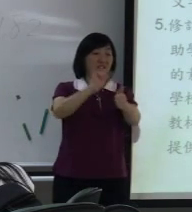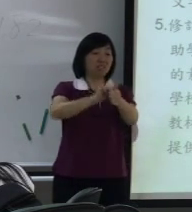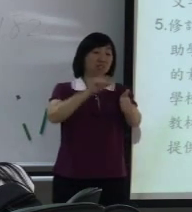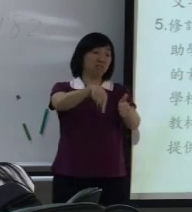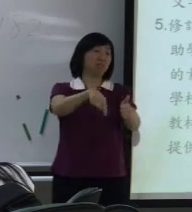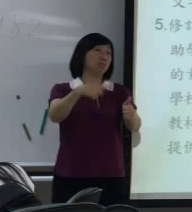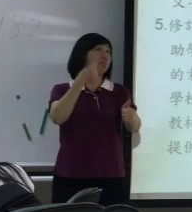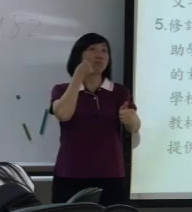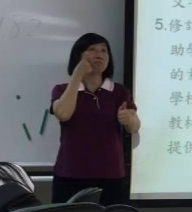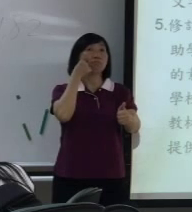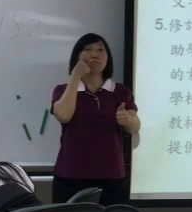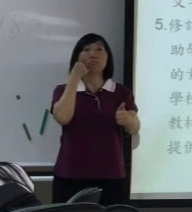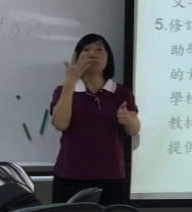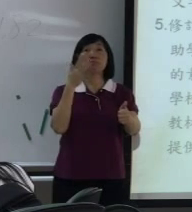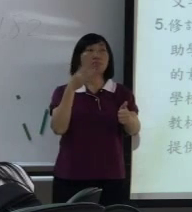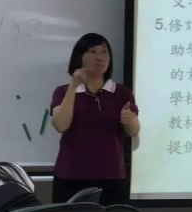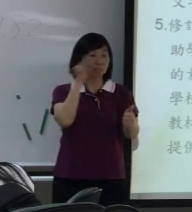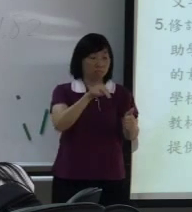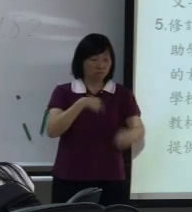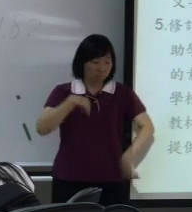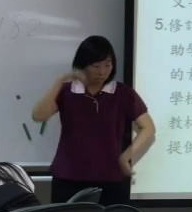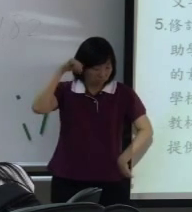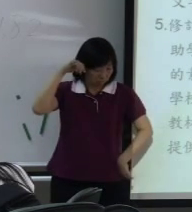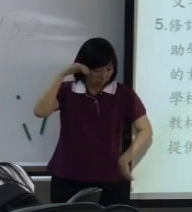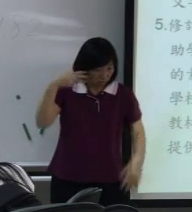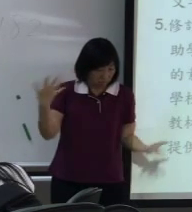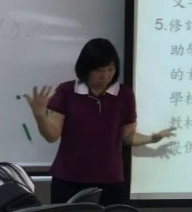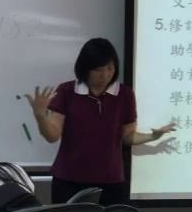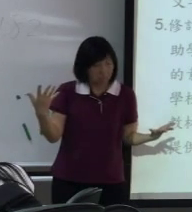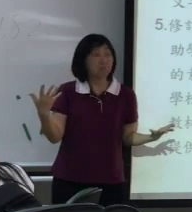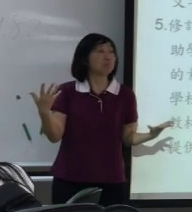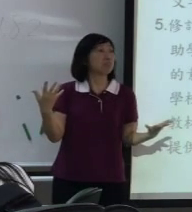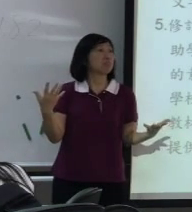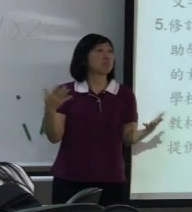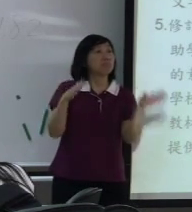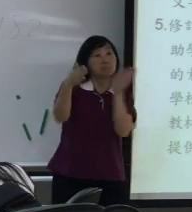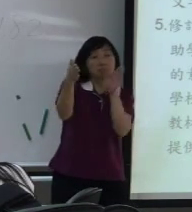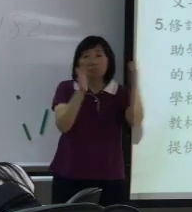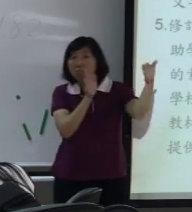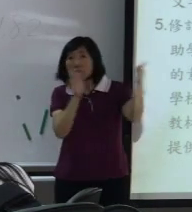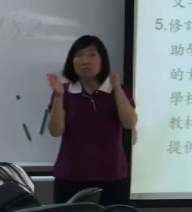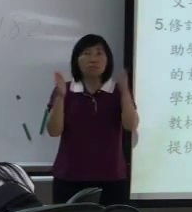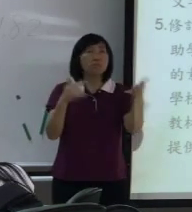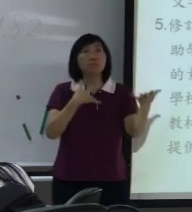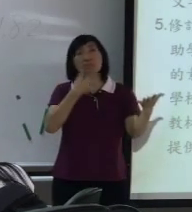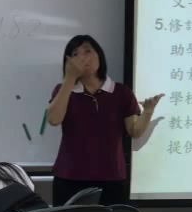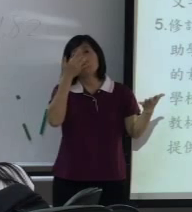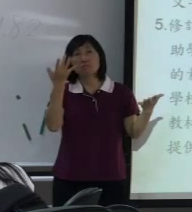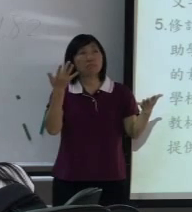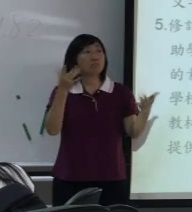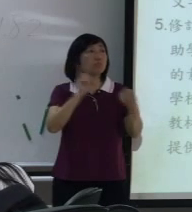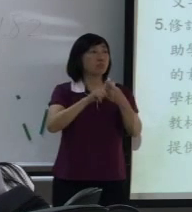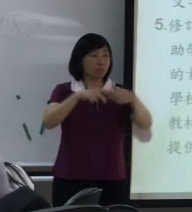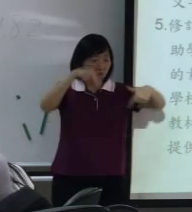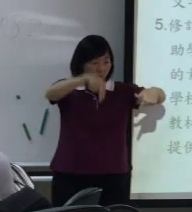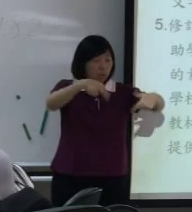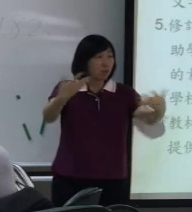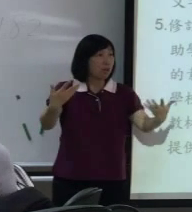画有时候看不懂啊，那个方向啊，那个部位啊，